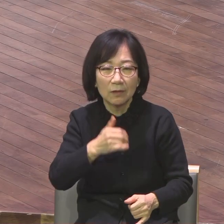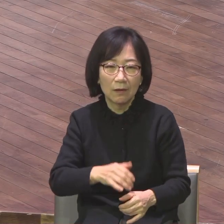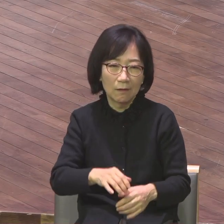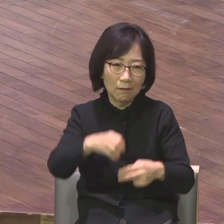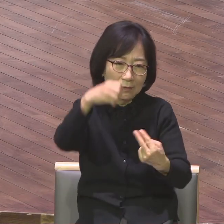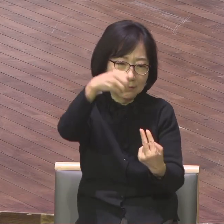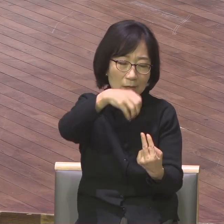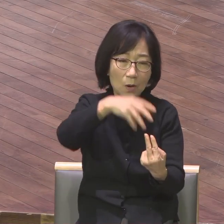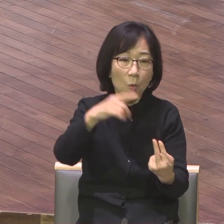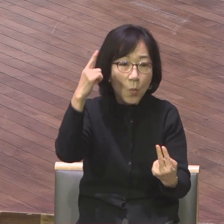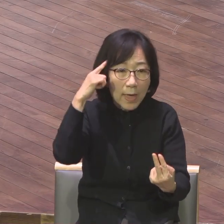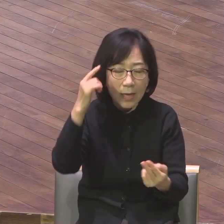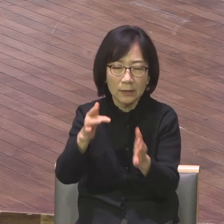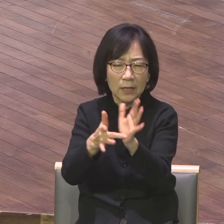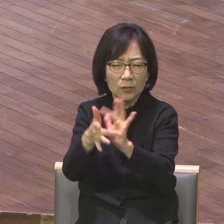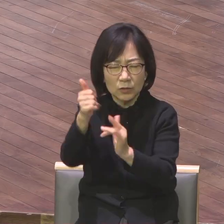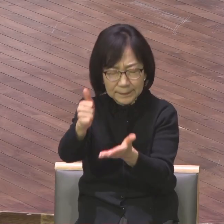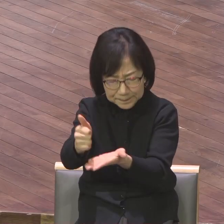경지에 이르렀구나.